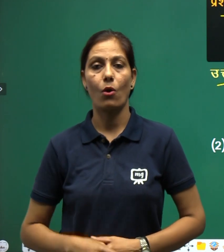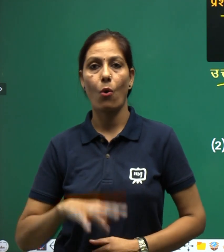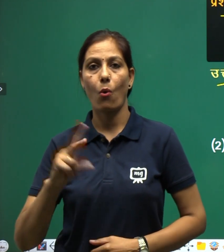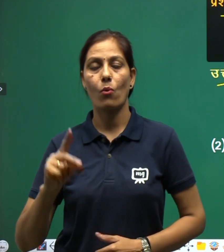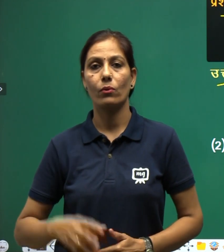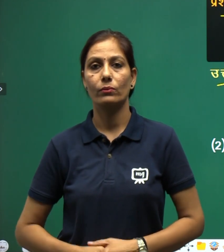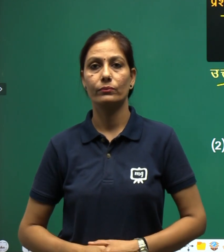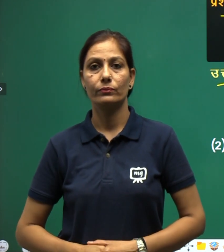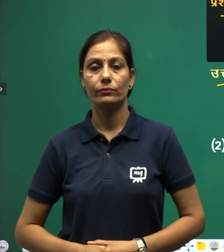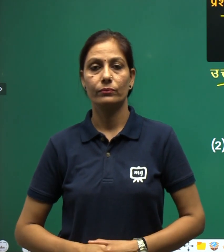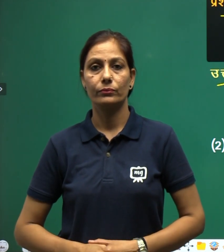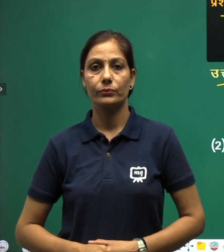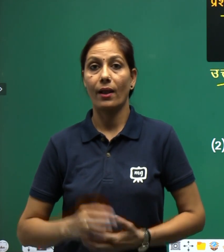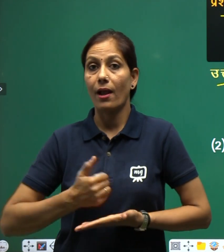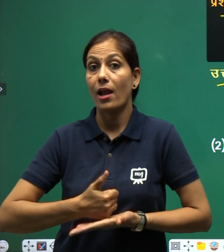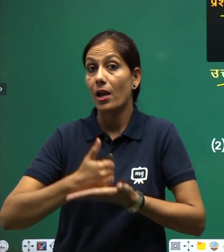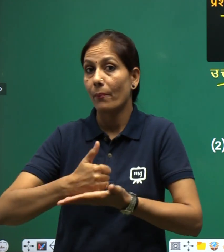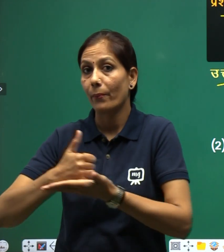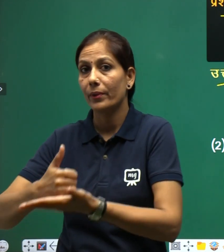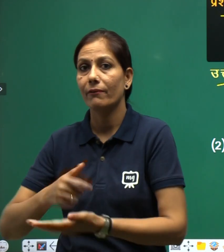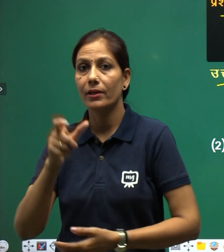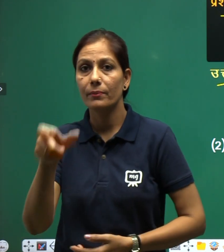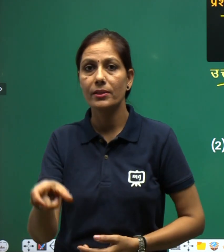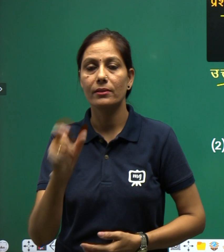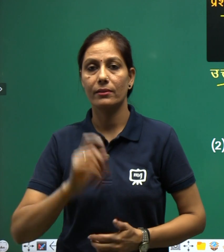और परोपकारी व्यक्ति थे।